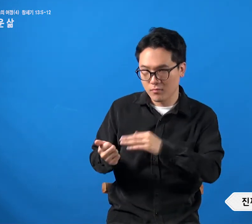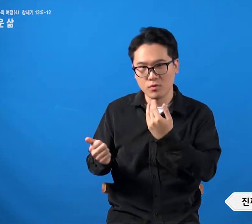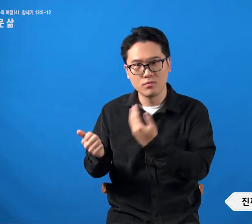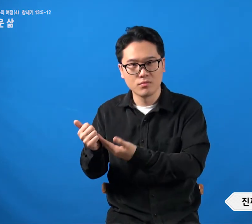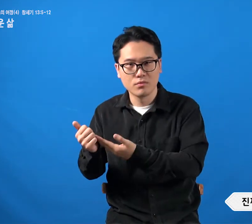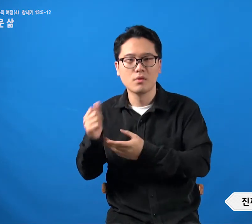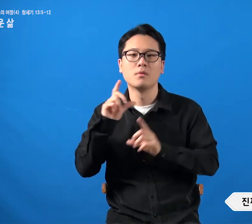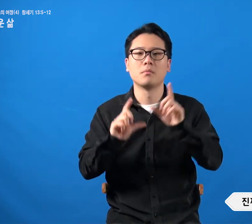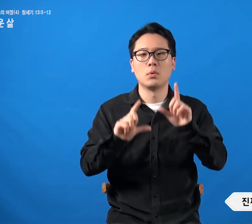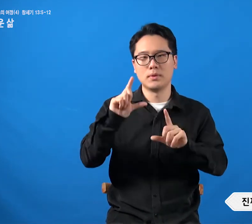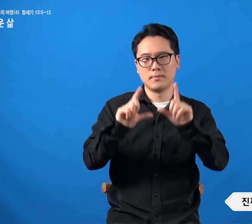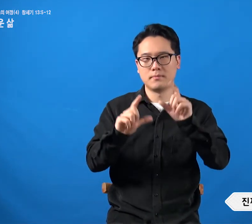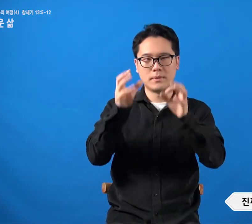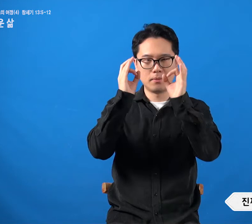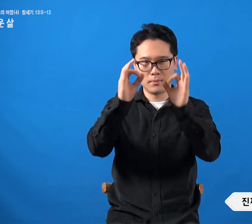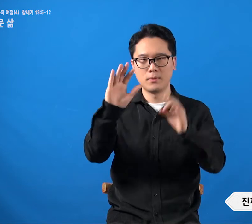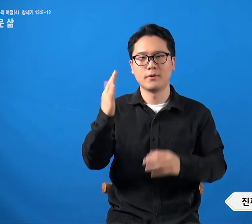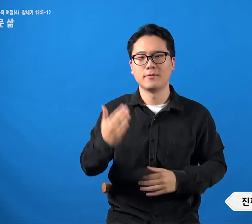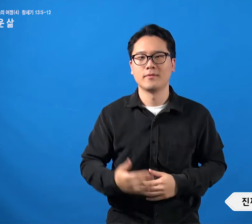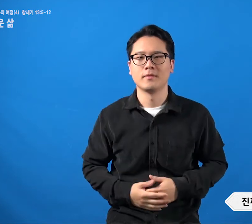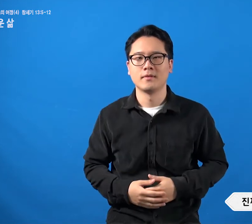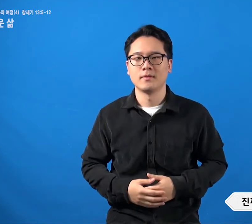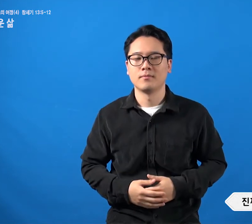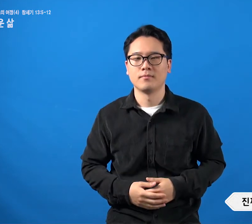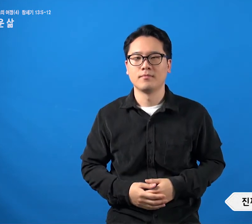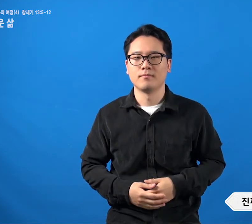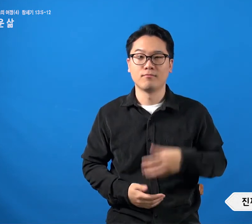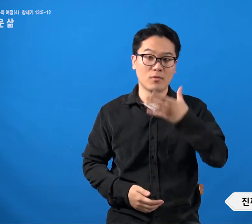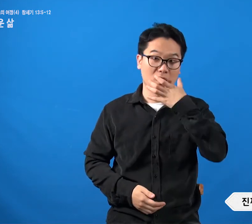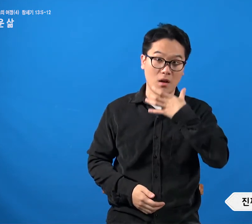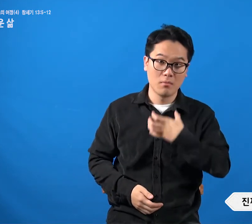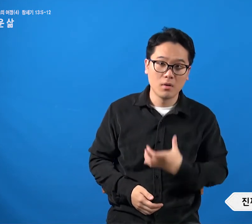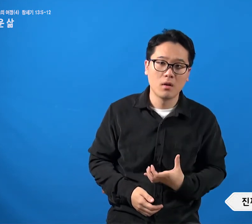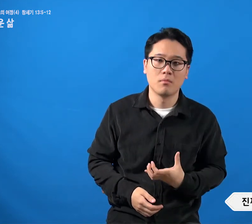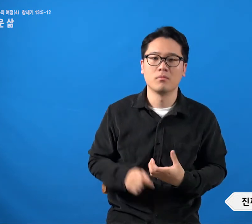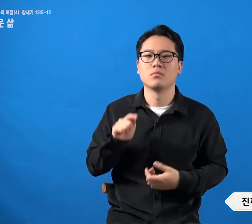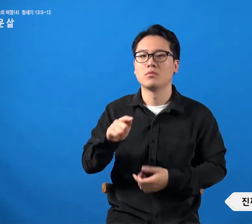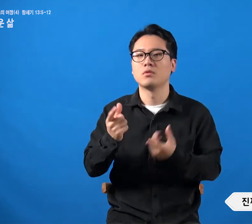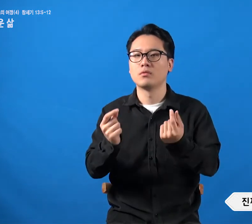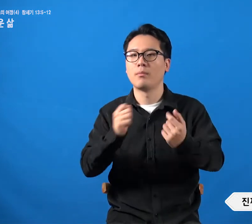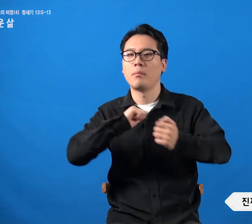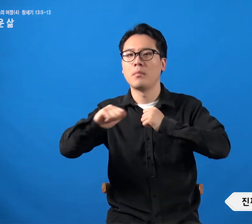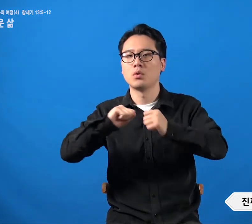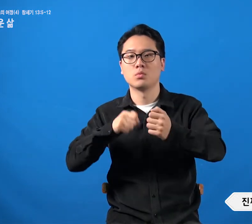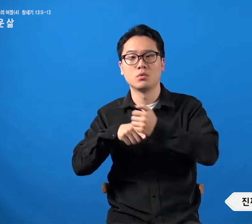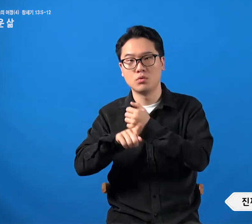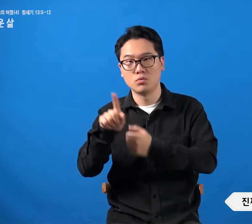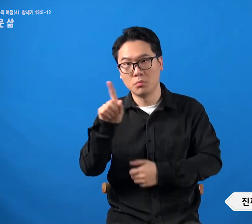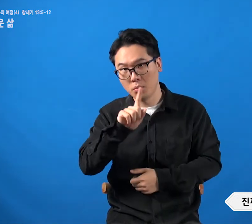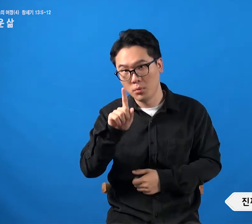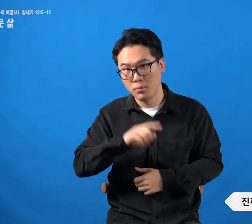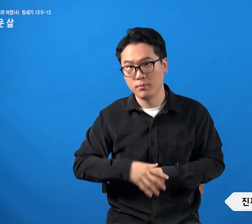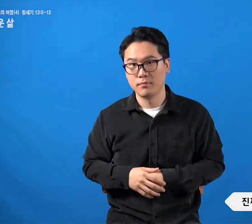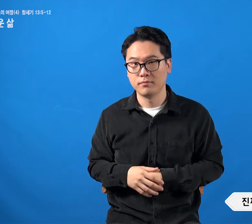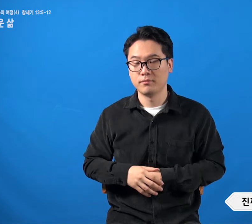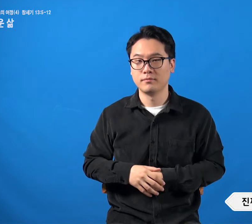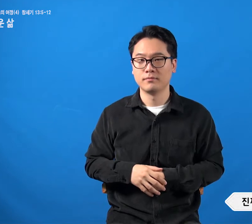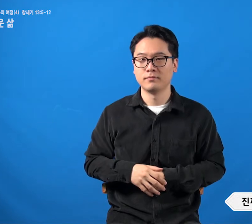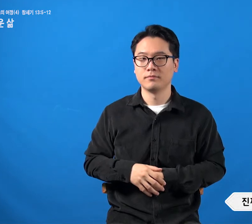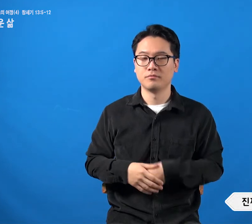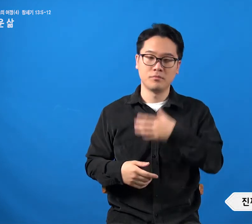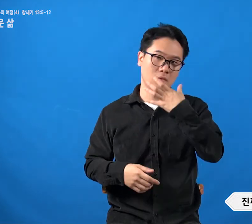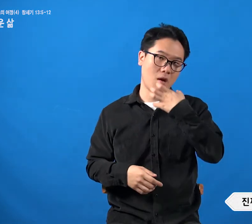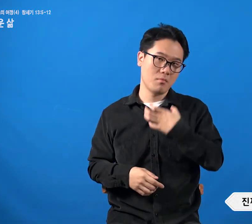우리는 보게 됩니다. 그가 이렇게 할 수 있는 이유가 무엇이었을까요? 아니,